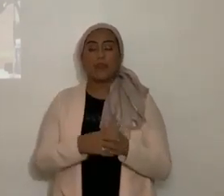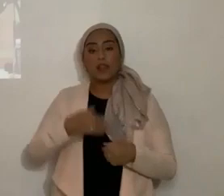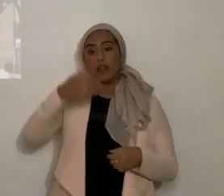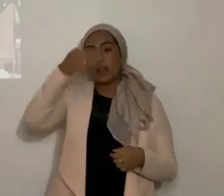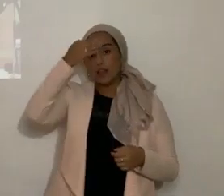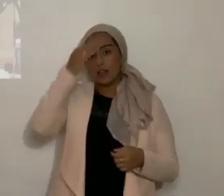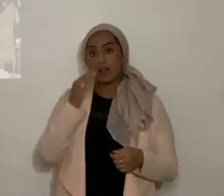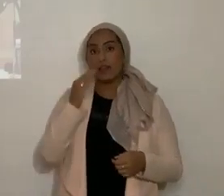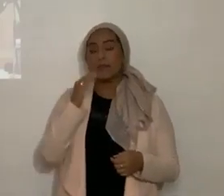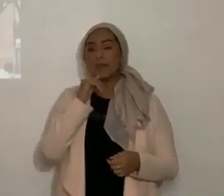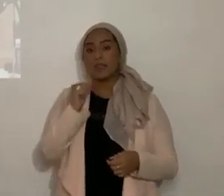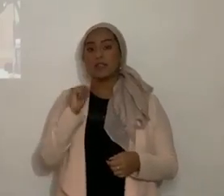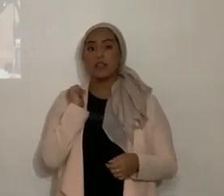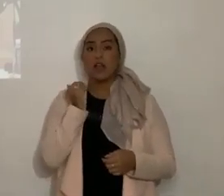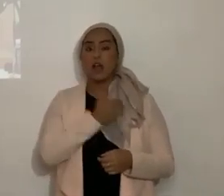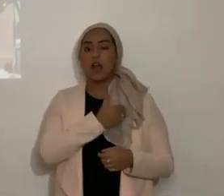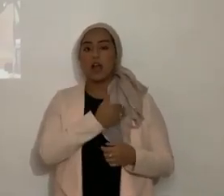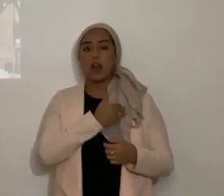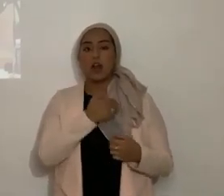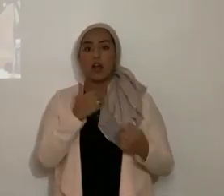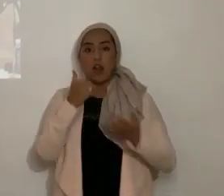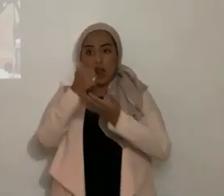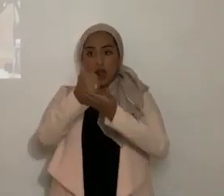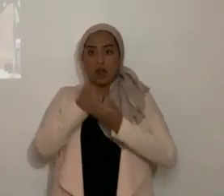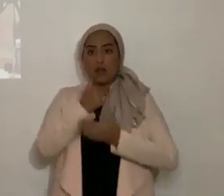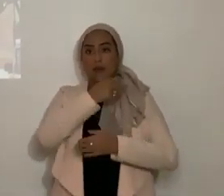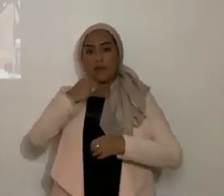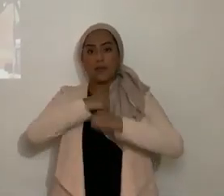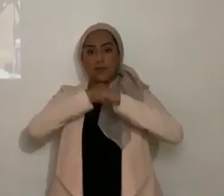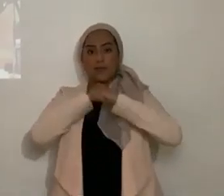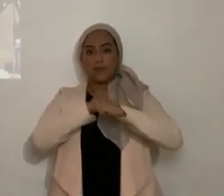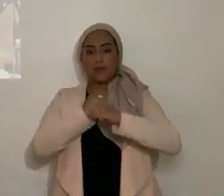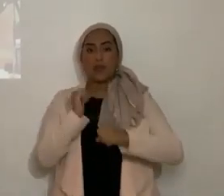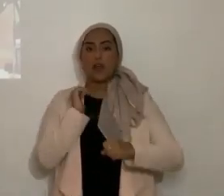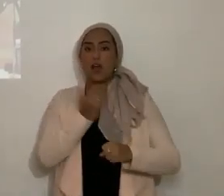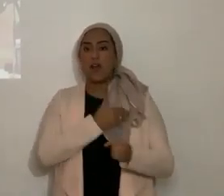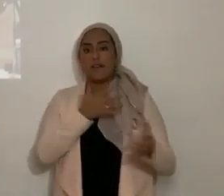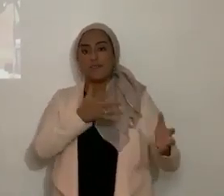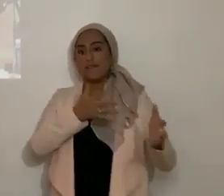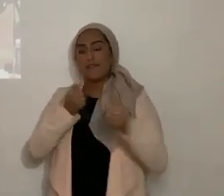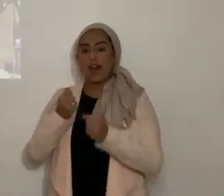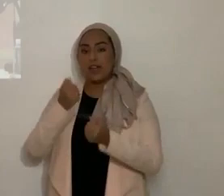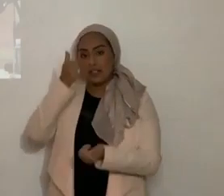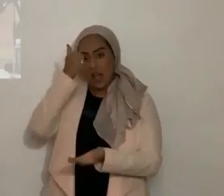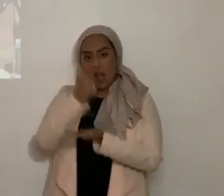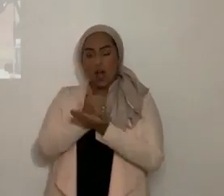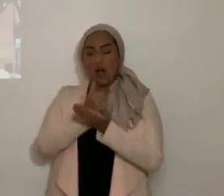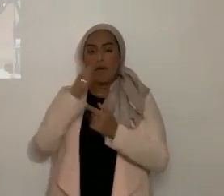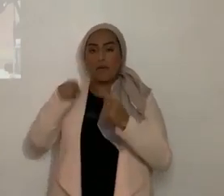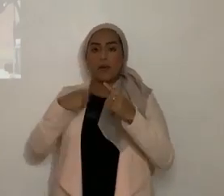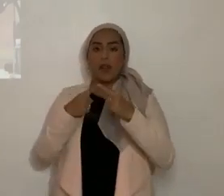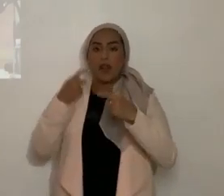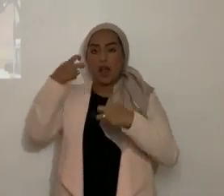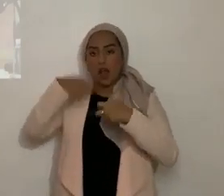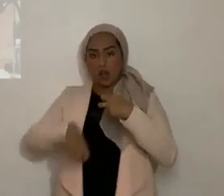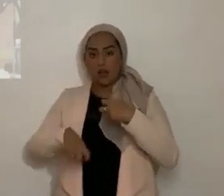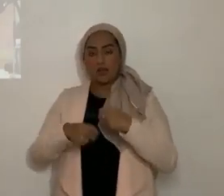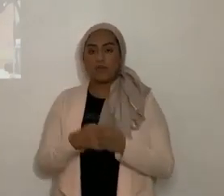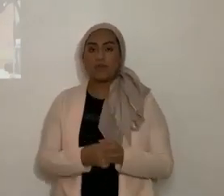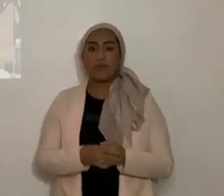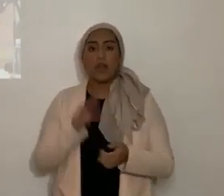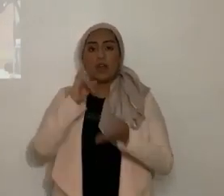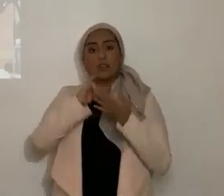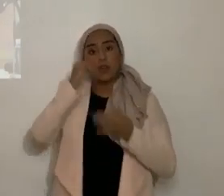Elohim es nuestro amparo y fortaleza, nuestra pronta ayuda en las tribulaciones.